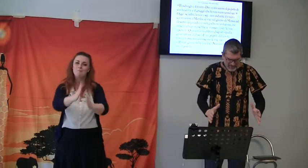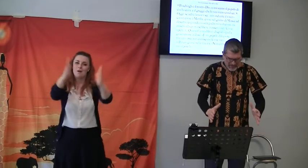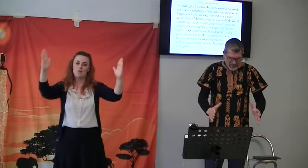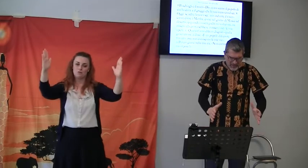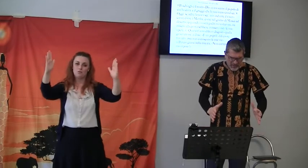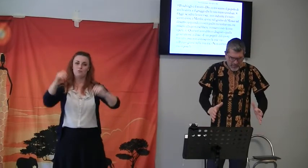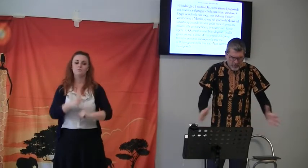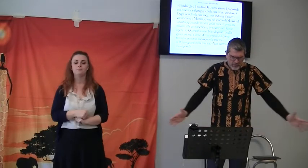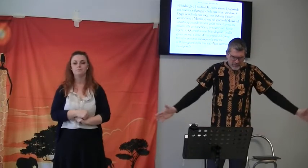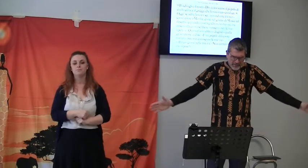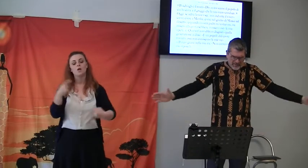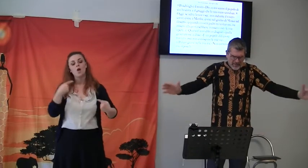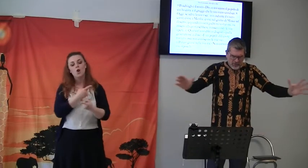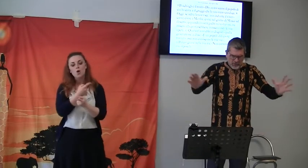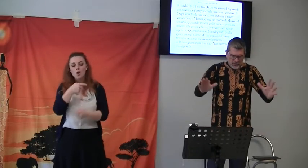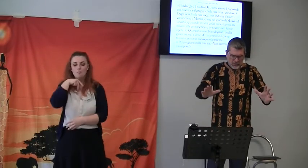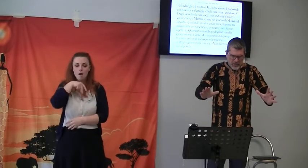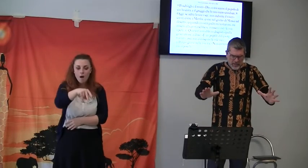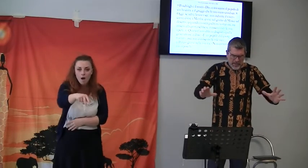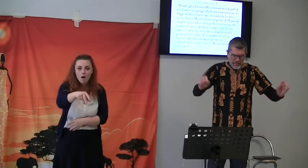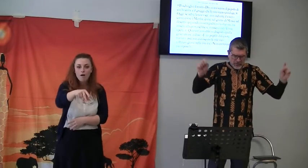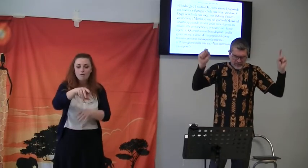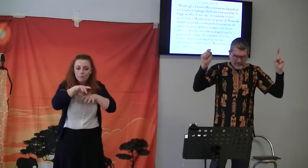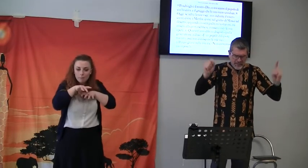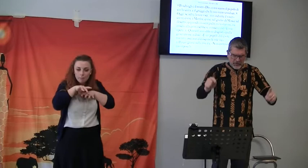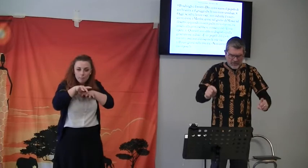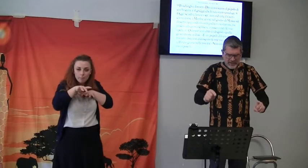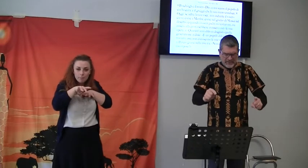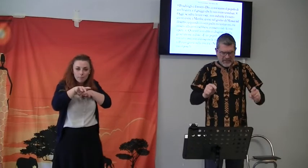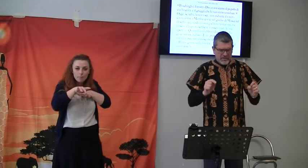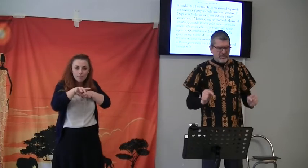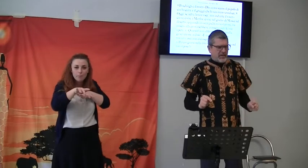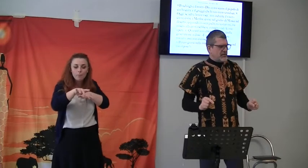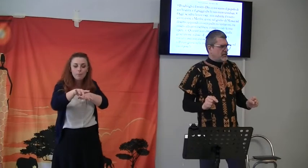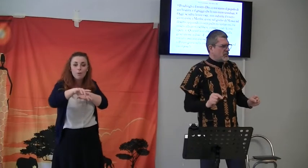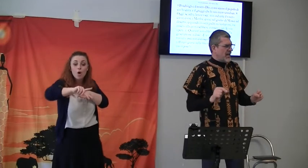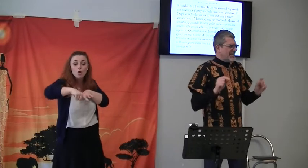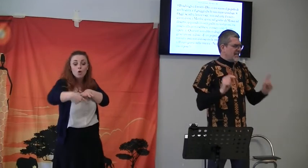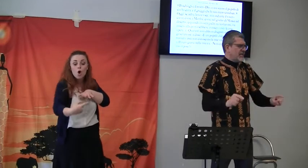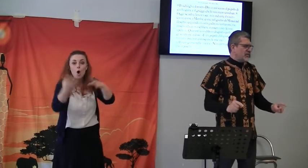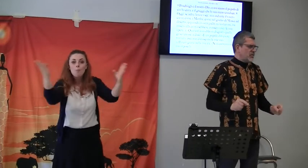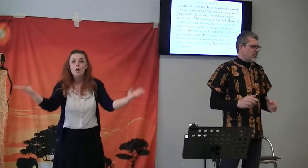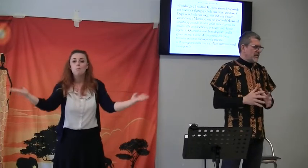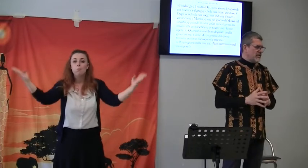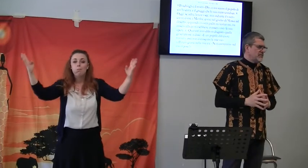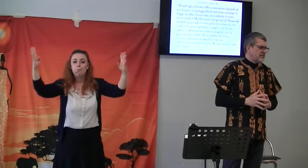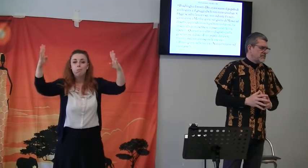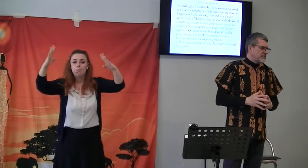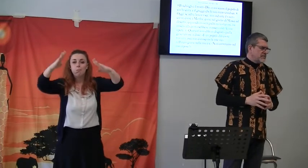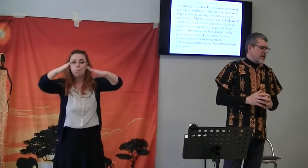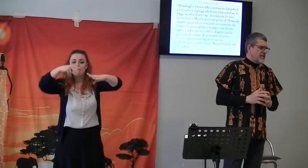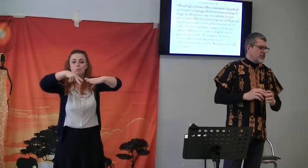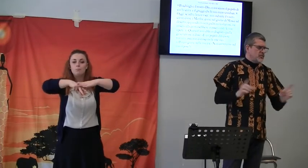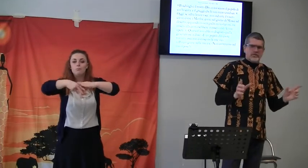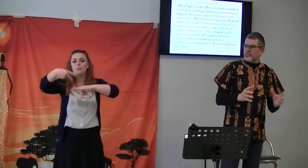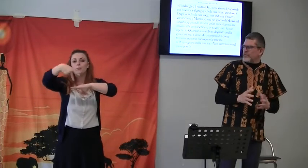passati, come poi il mare si è richiuso e i soldati egiziani sono annegati in questo mare.